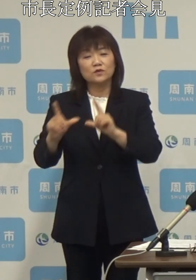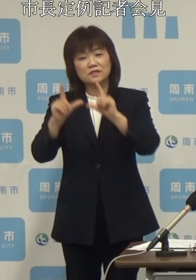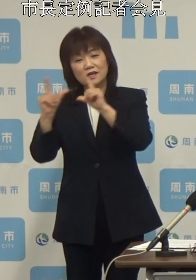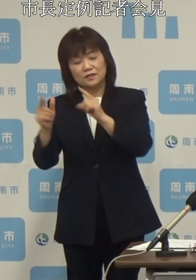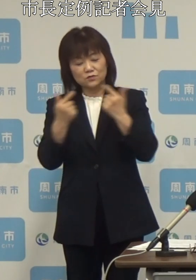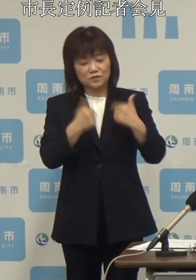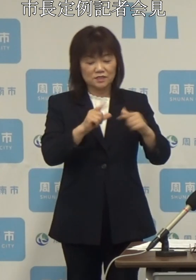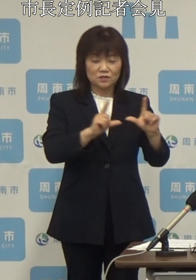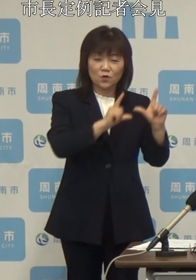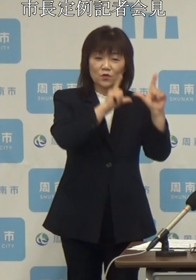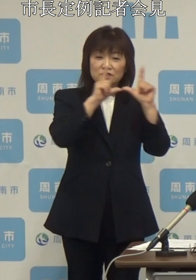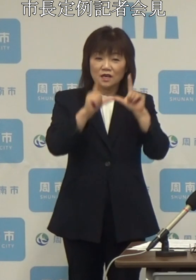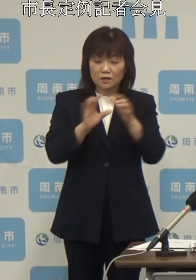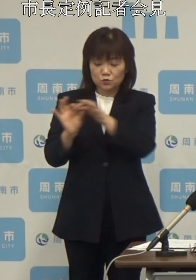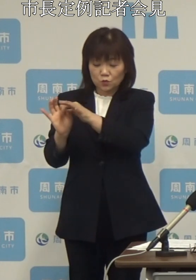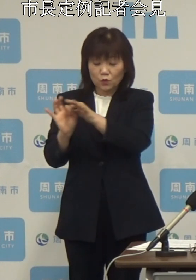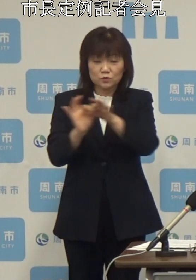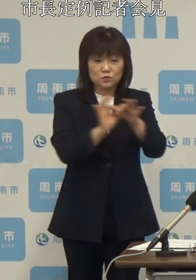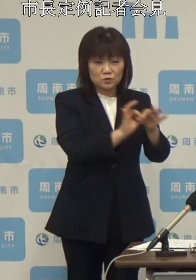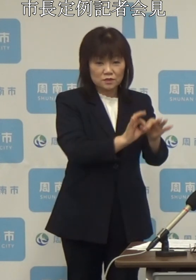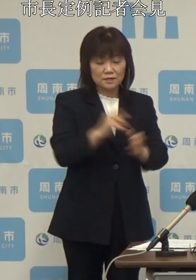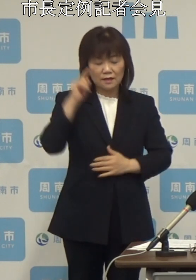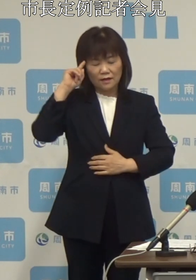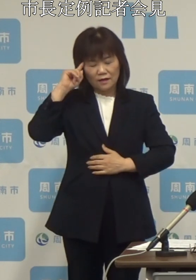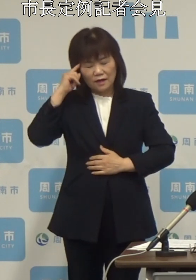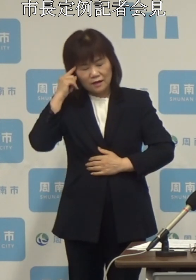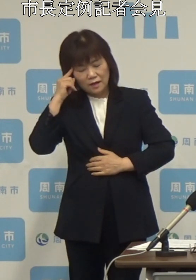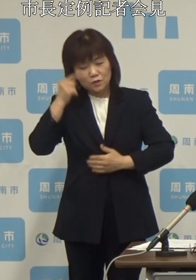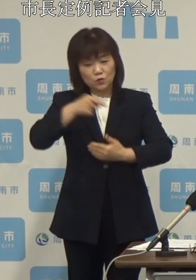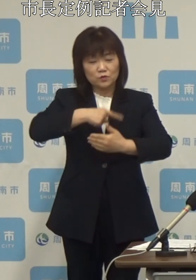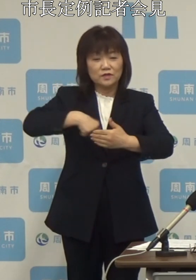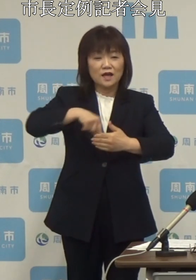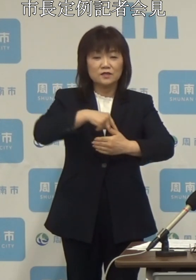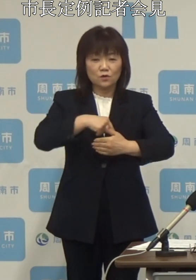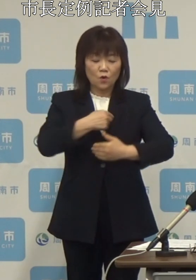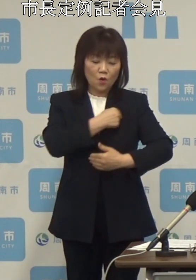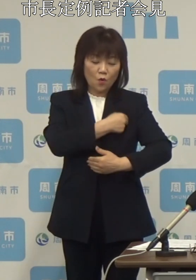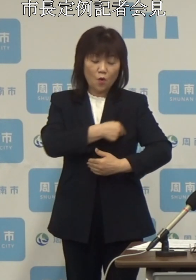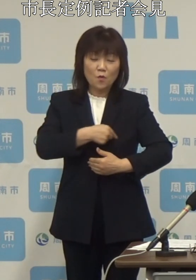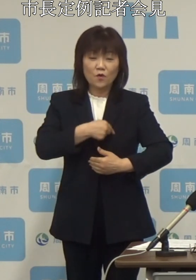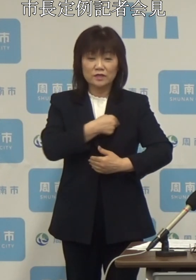日常生活を通じて考えていることや